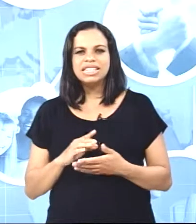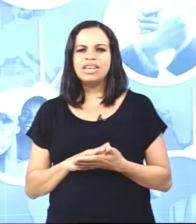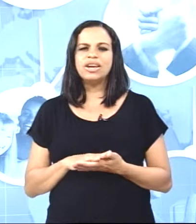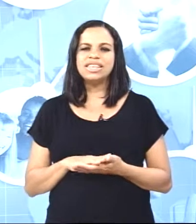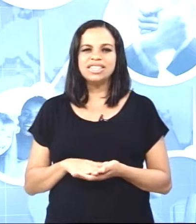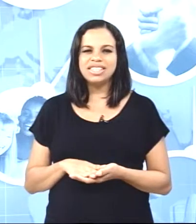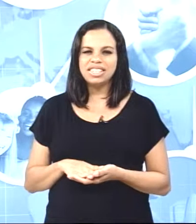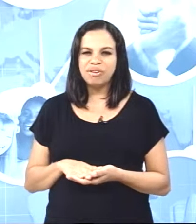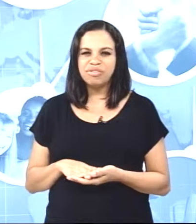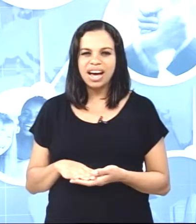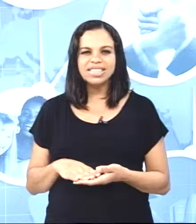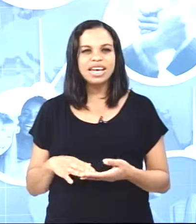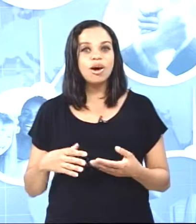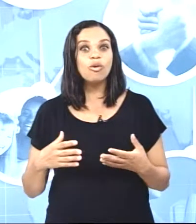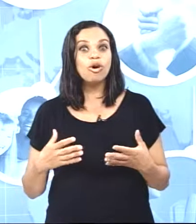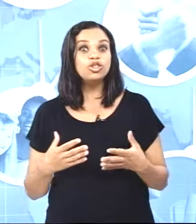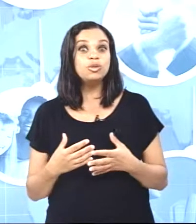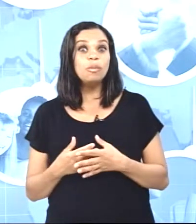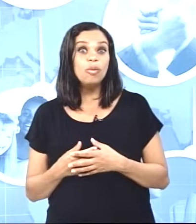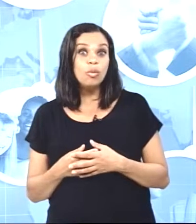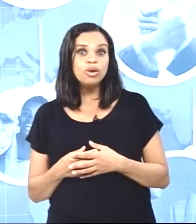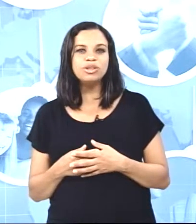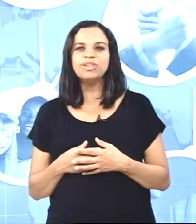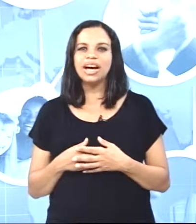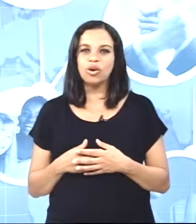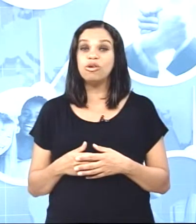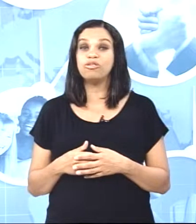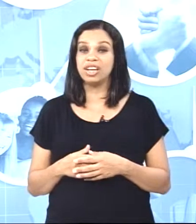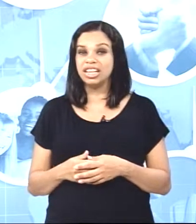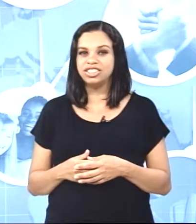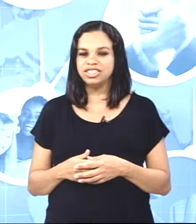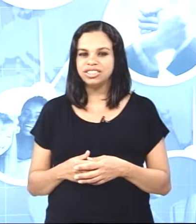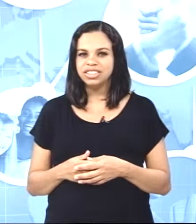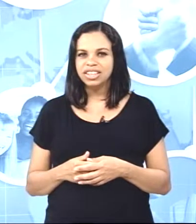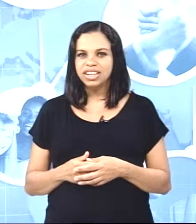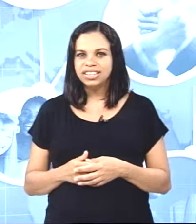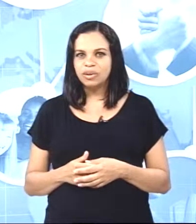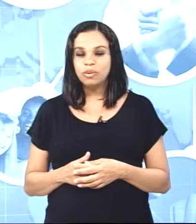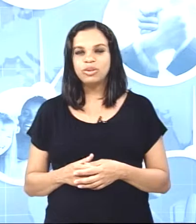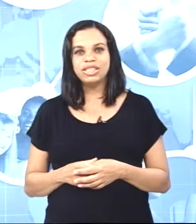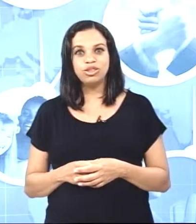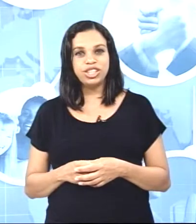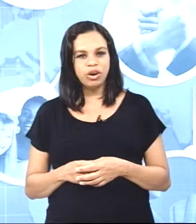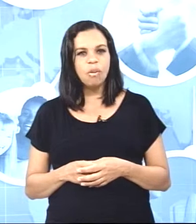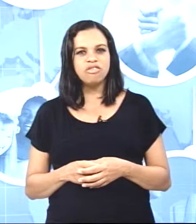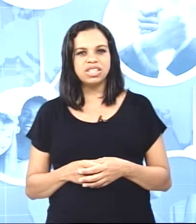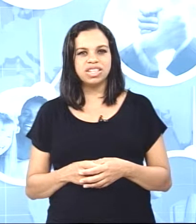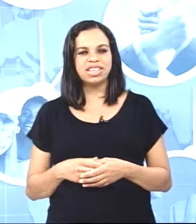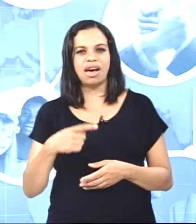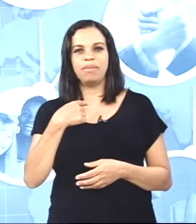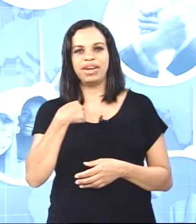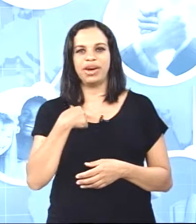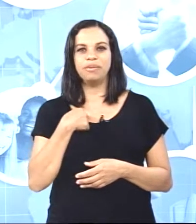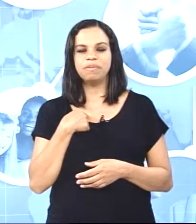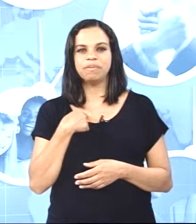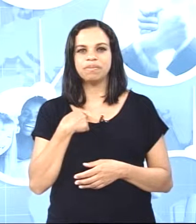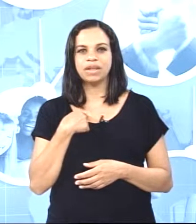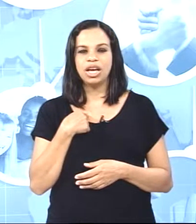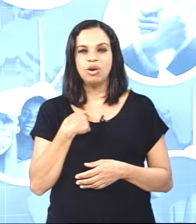Se eu quisesse dizer a frase, eu gosto muito da cor verde. Então, o sinal de eu, como vocês já sabem, eu. O